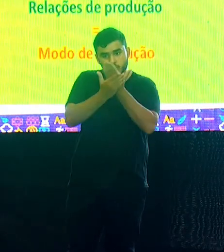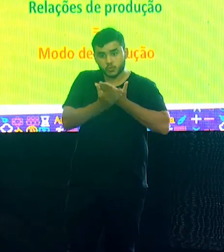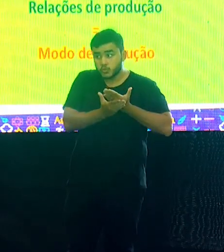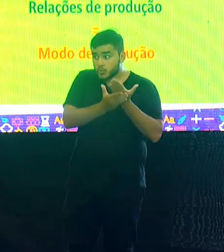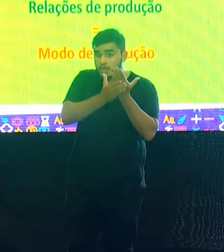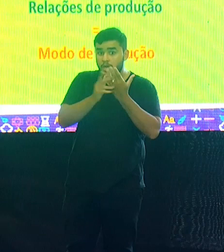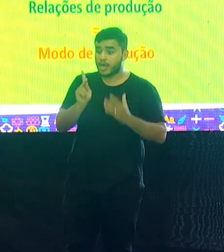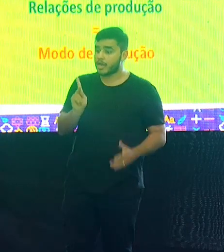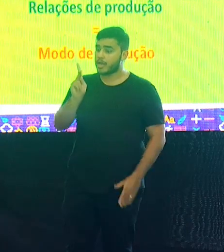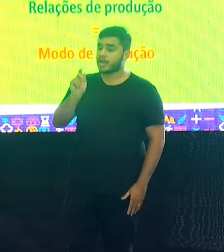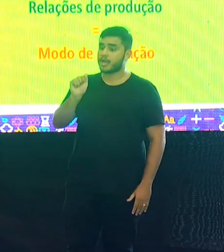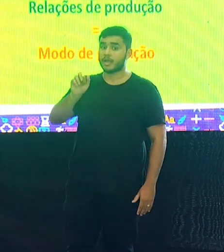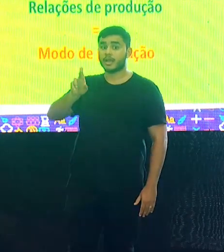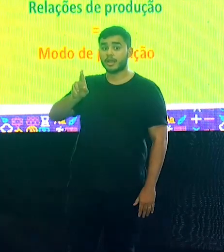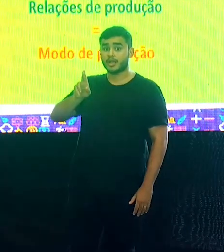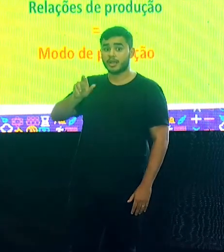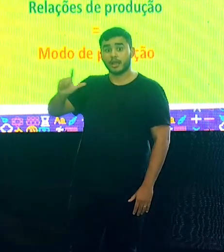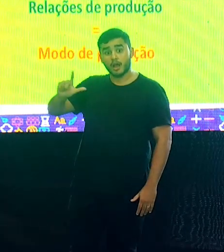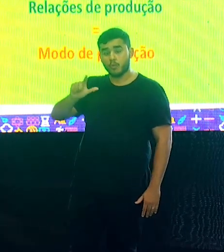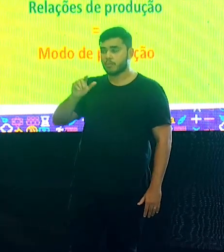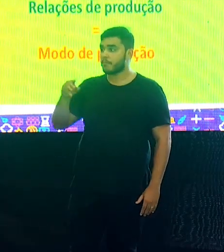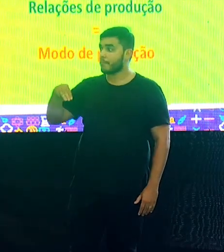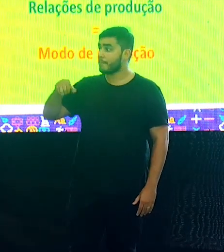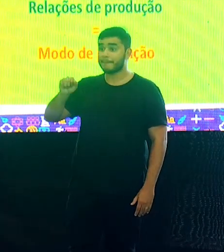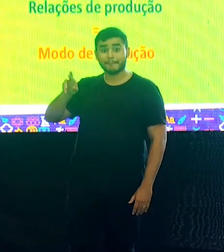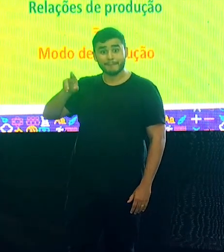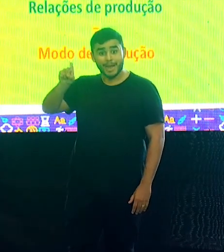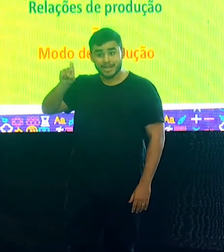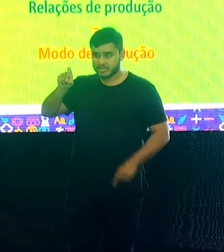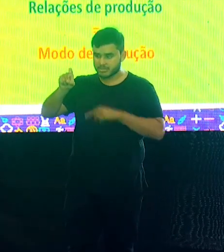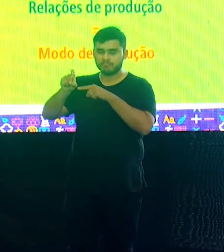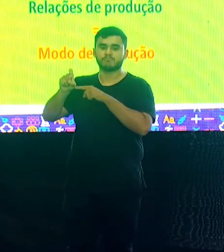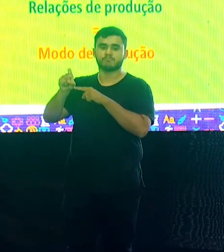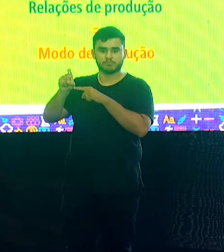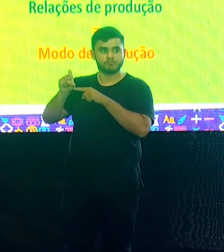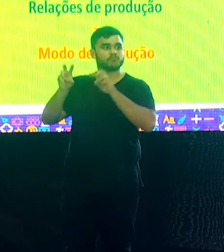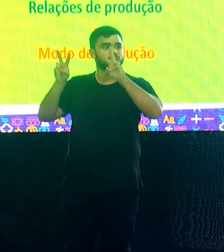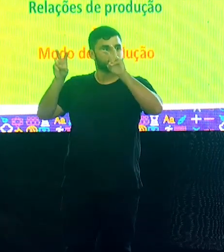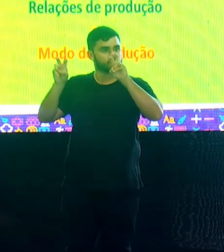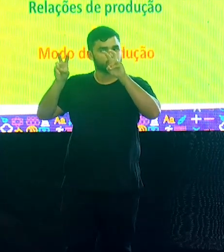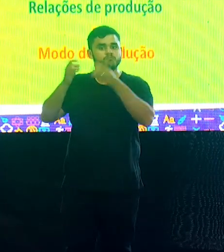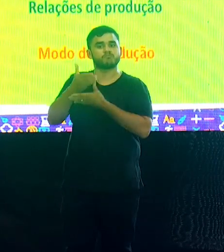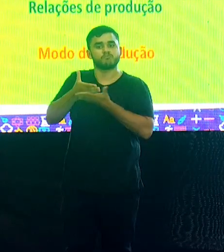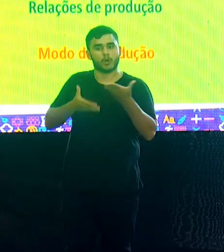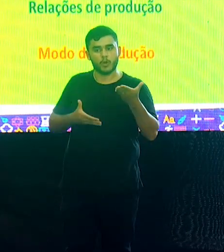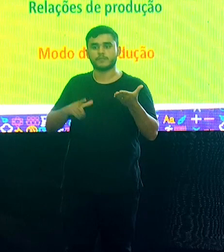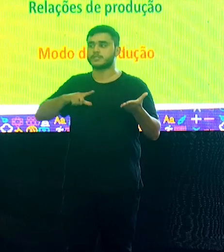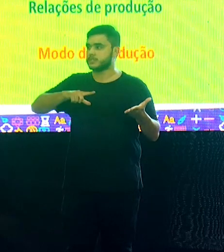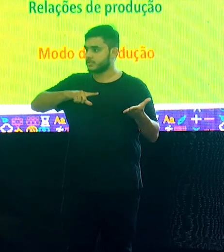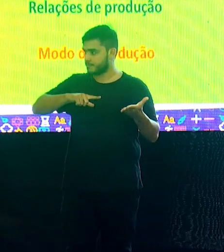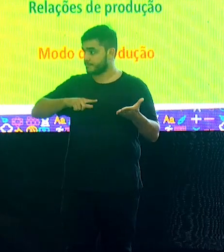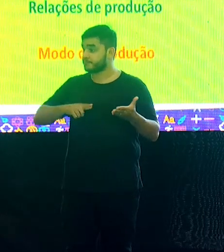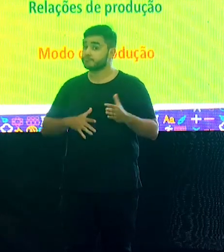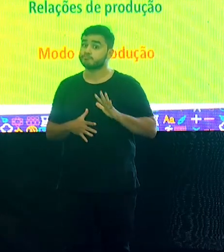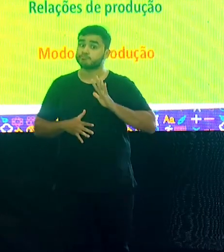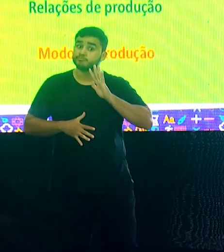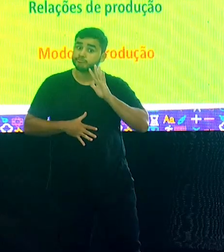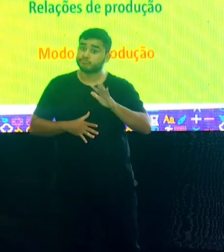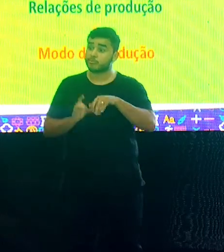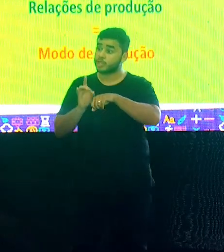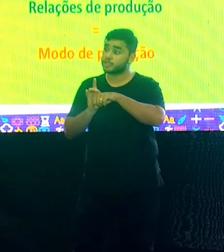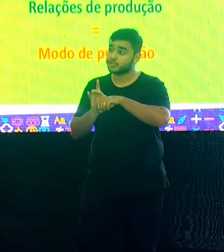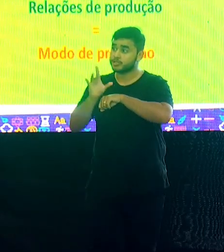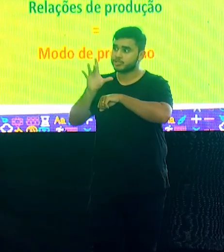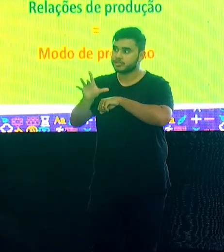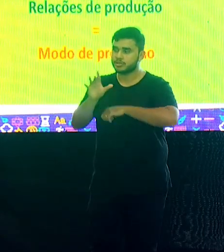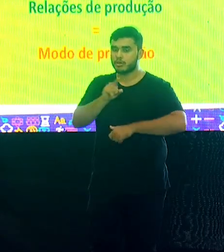vai impedir que esse pensamento seja cobrado em provas. Então, uma dica: aprenda a separar